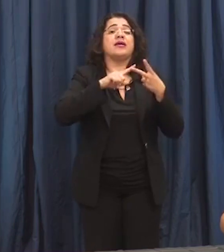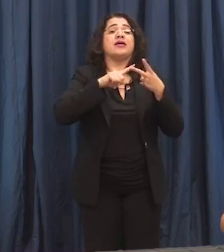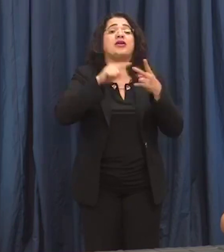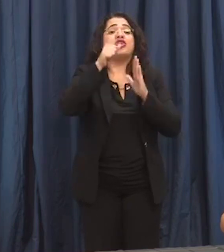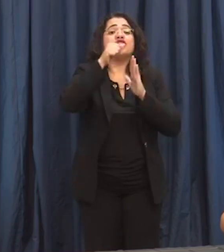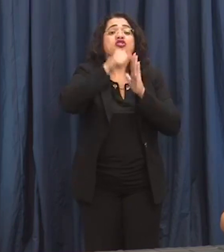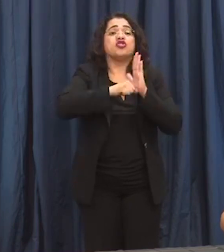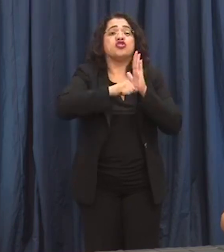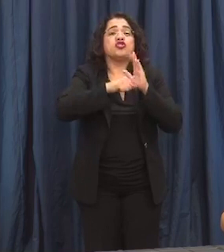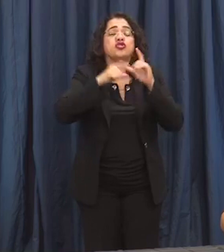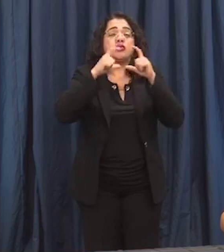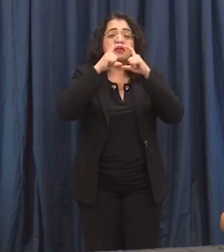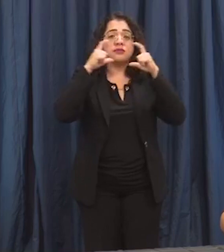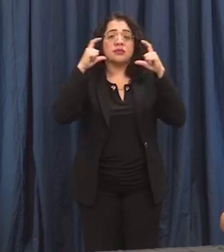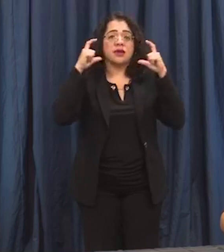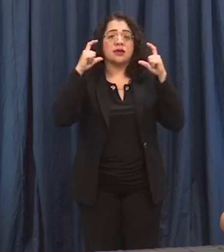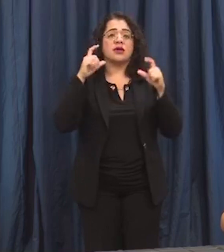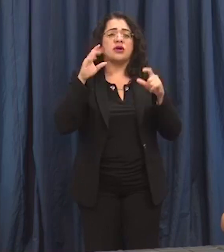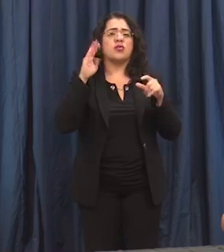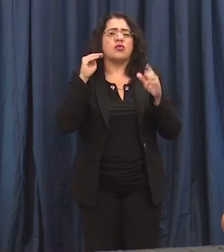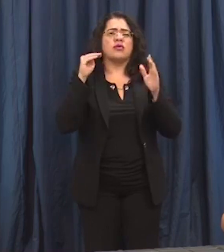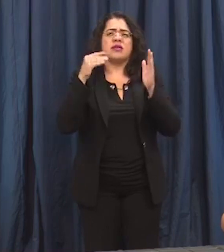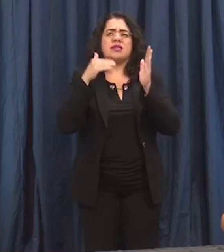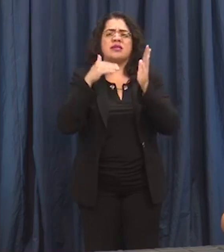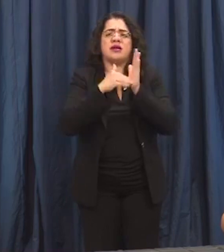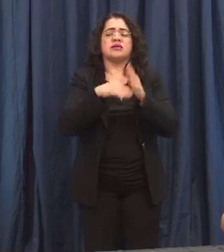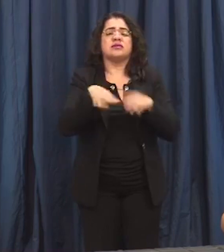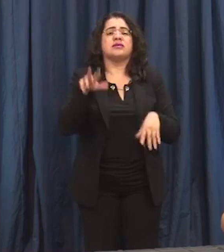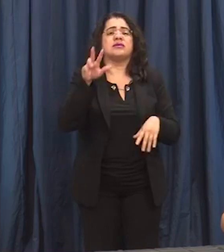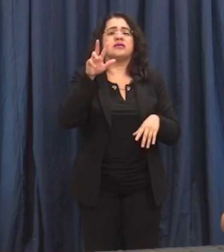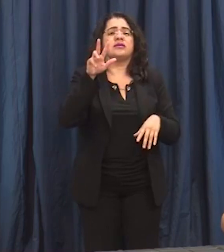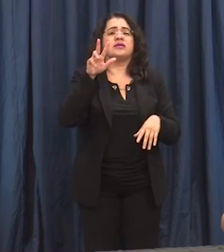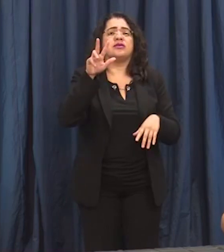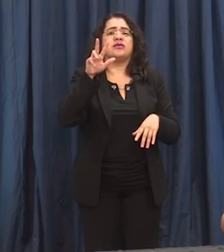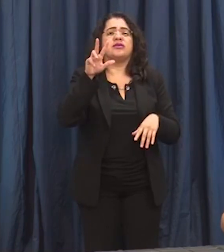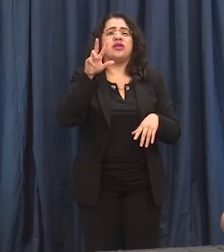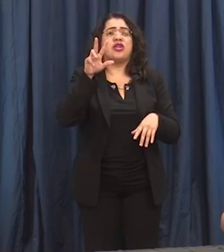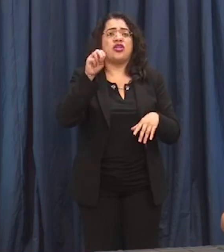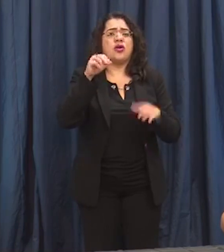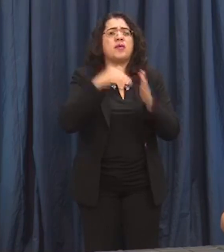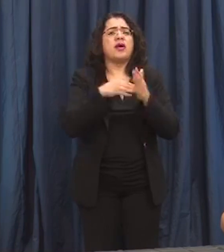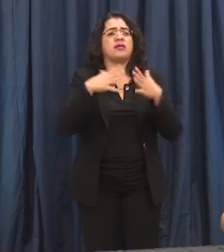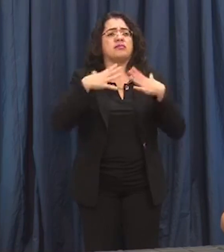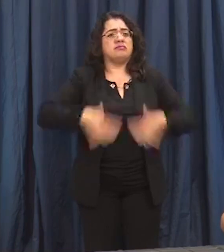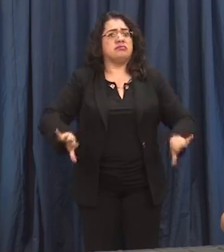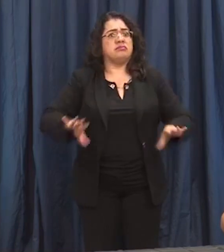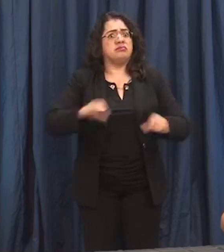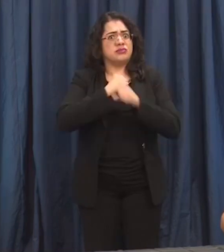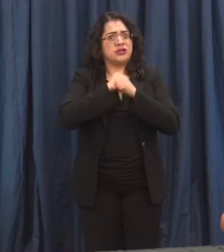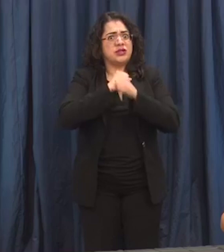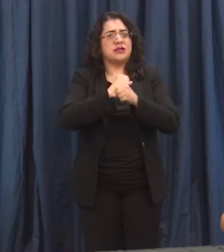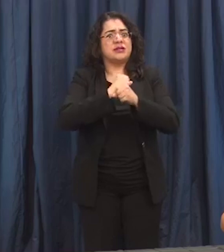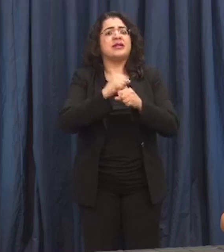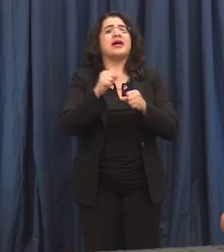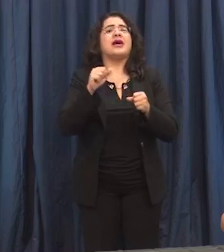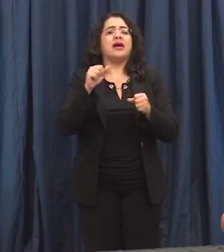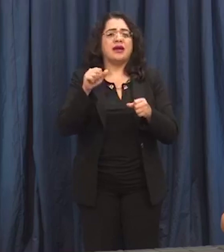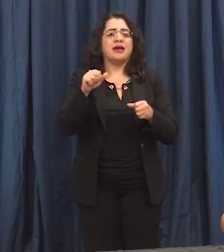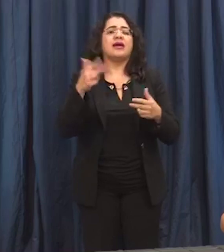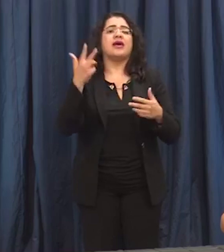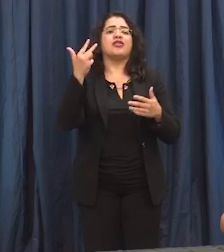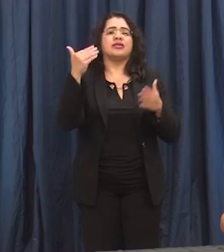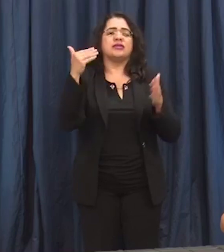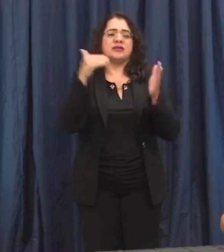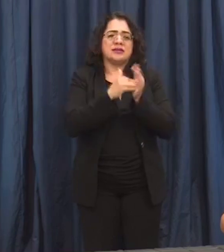de cirugía, casi 30,000 vestidos de protección para los centros médicos y casi